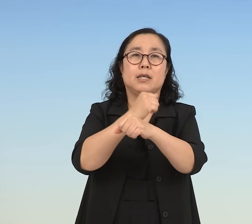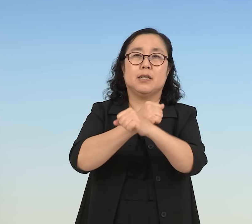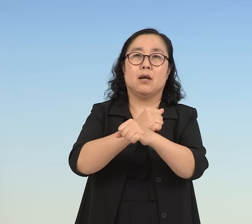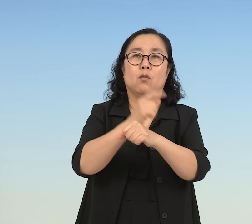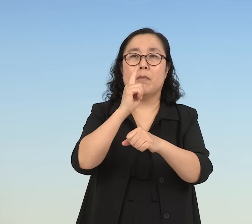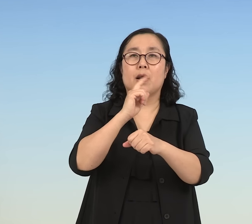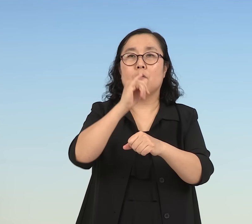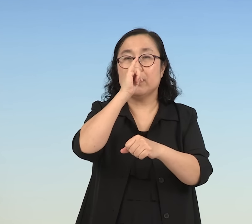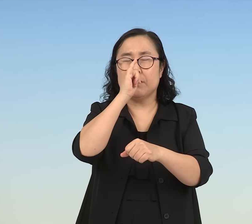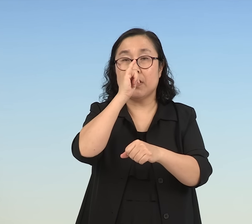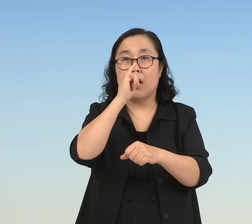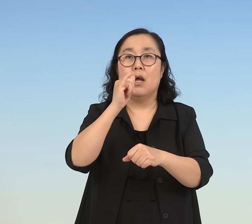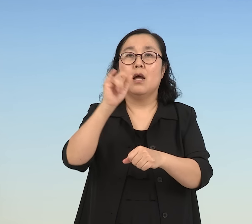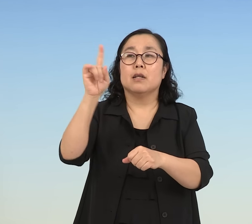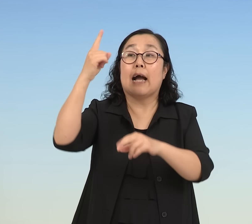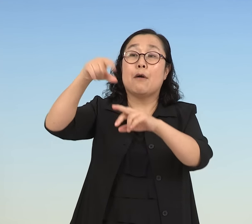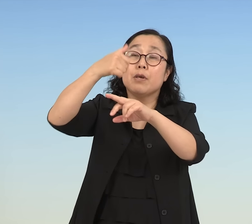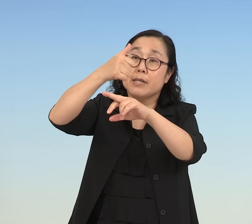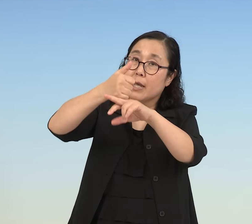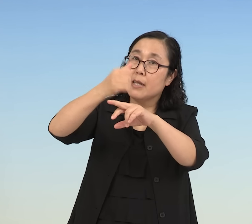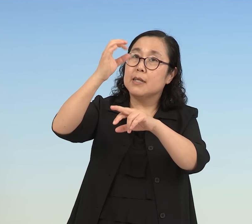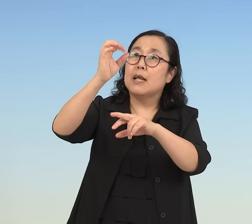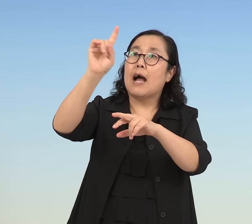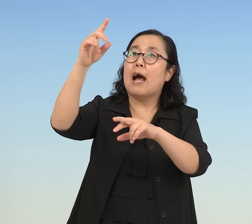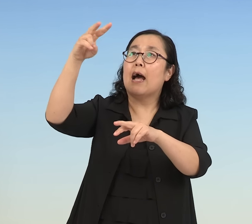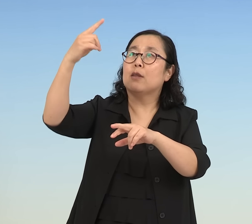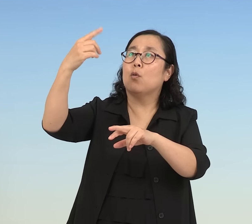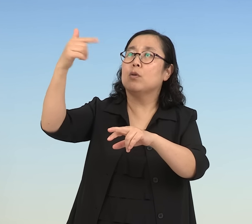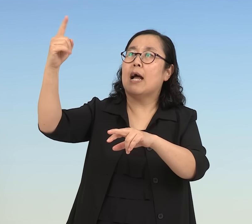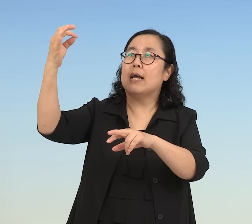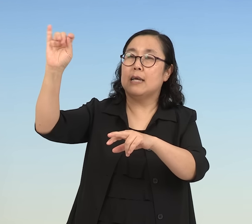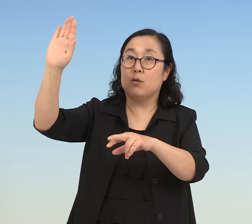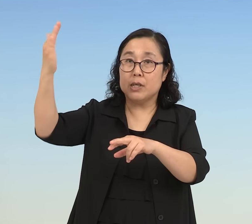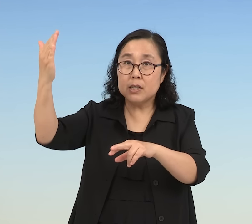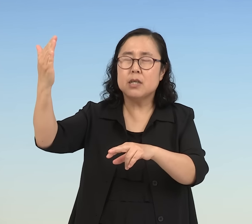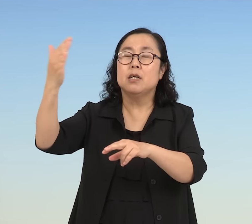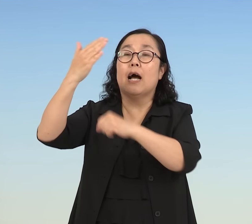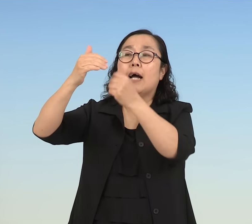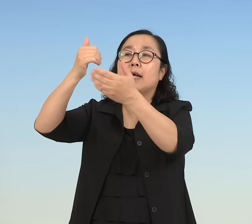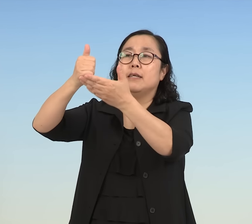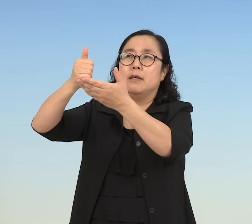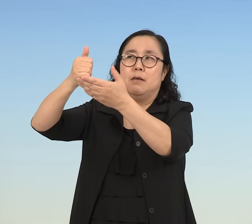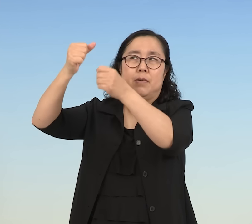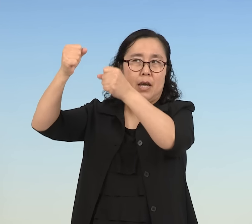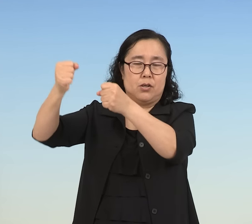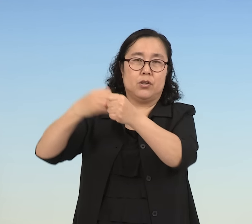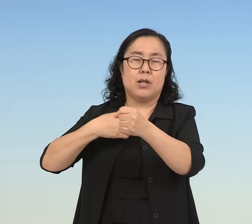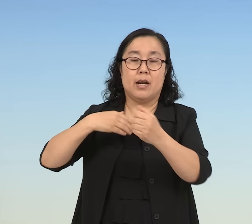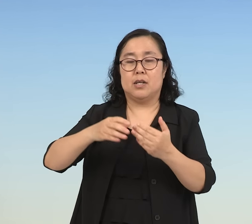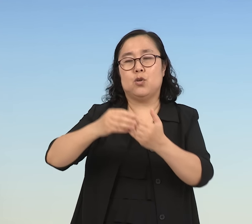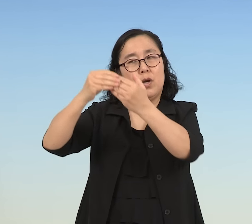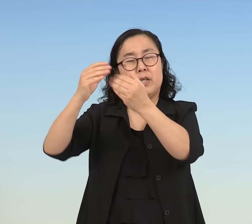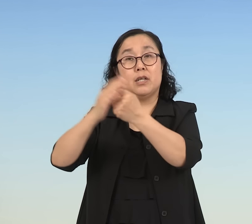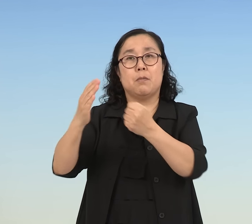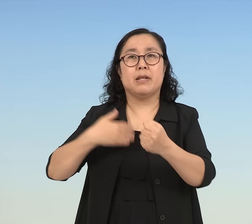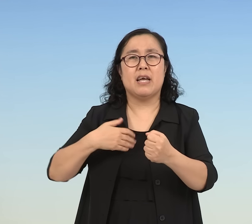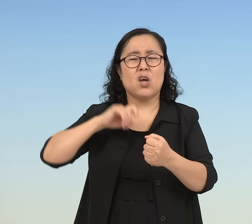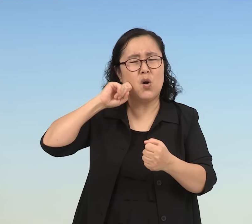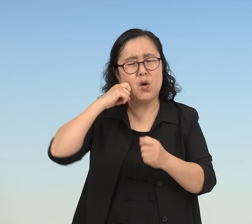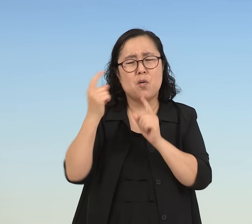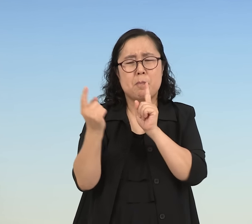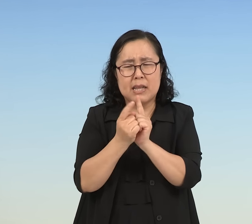자기에게는 아도나이 내 주인 되시는 하나님이 계셔서 자기를 인도해서 어떤 굴곡의 삶이 오든지 자기는 행복했다는